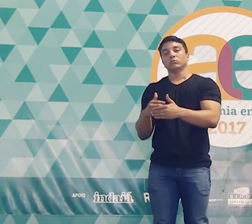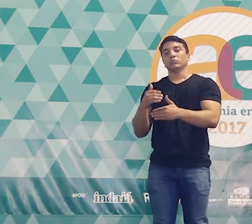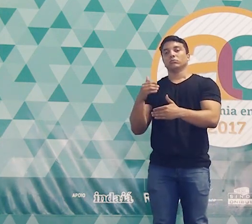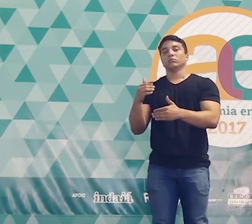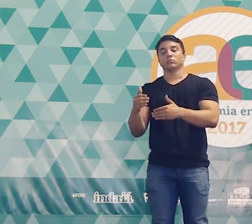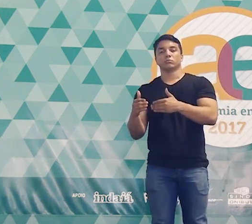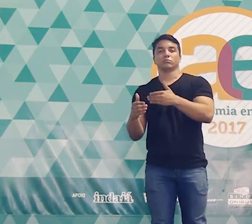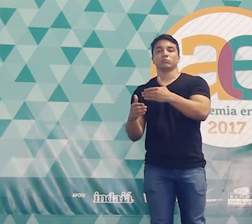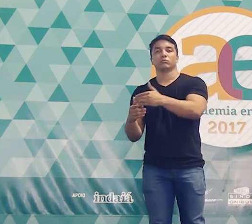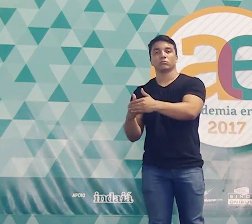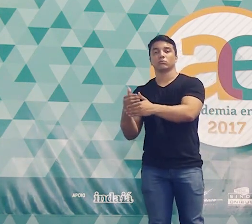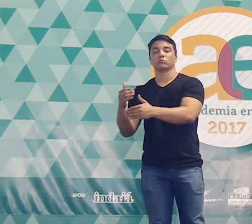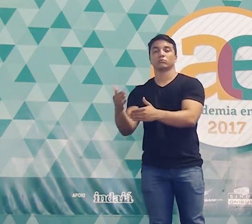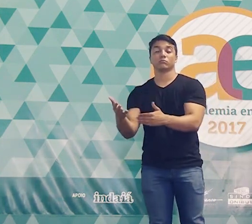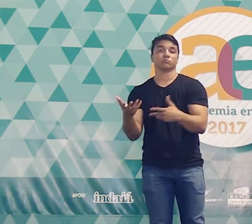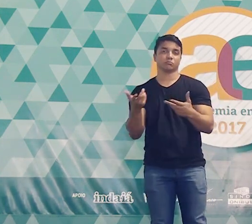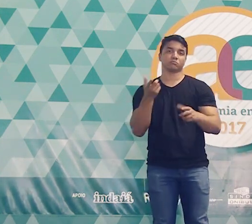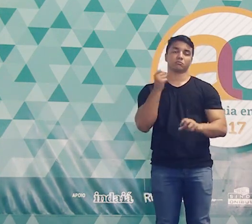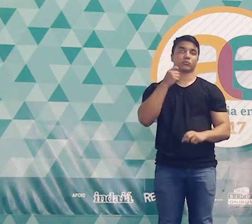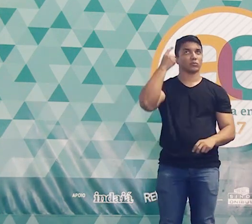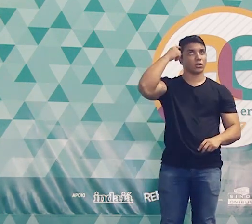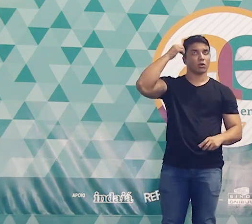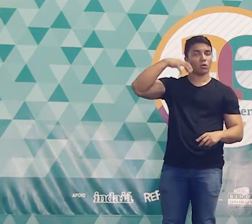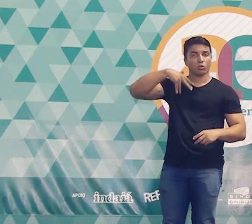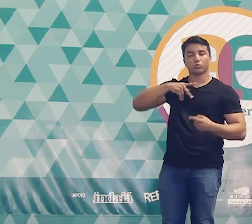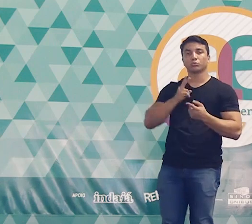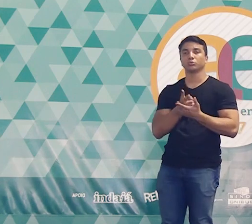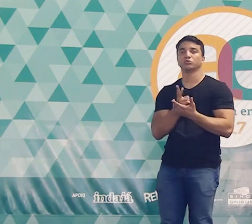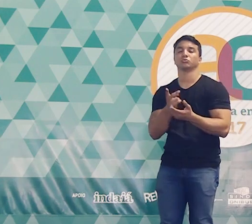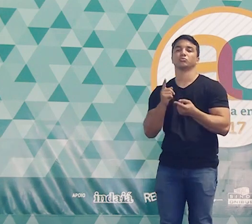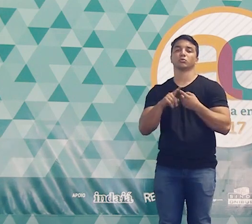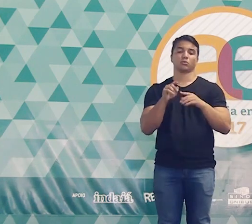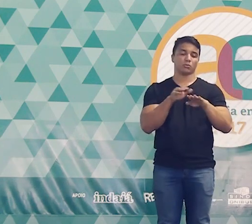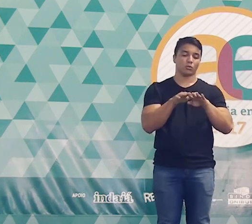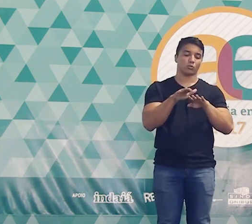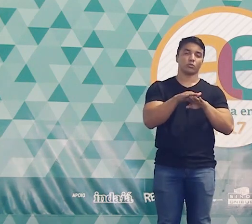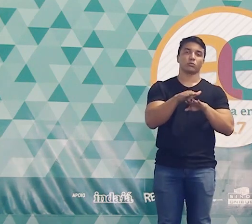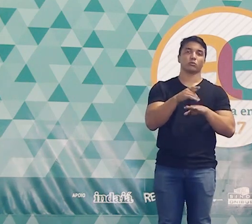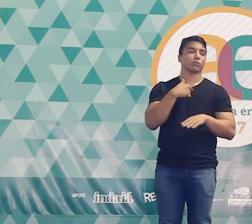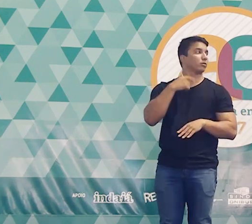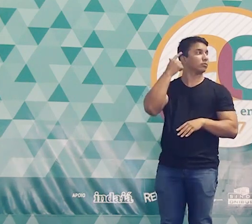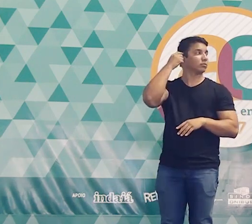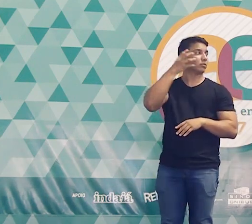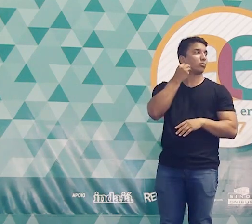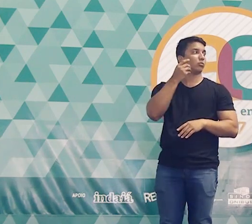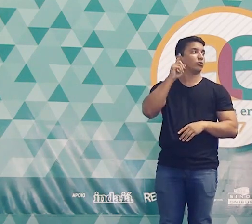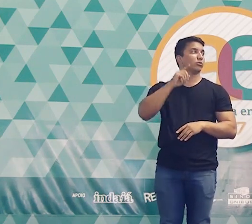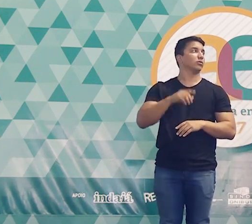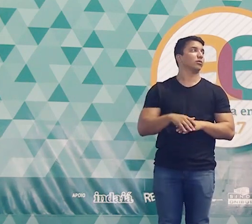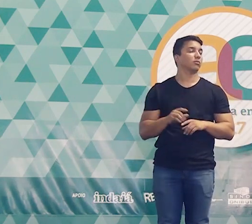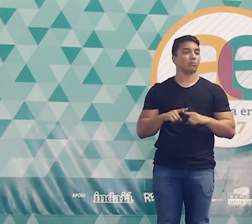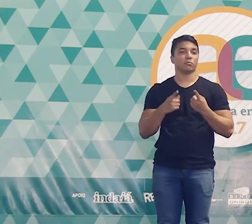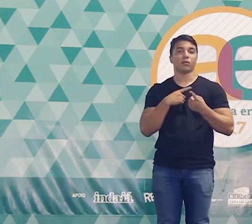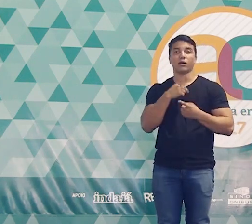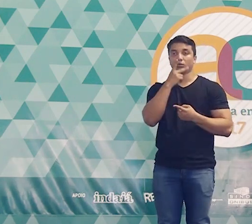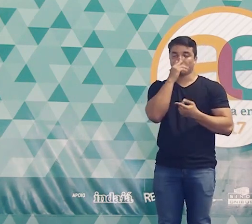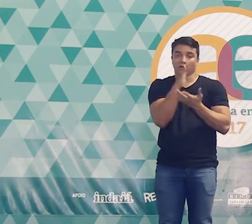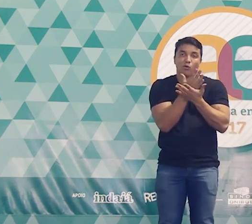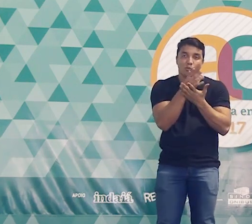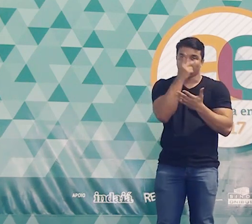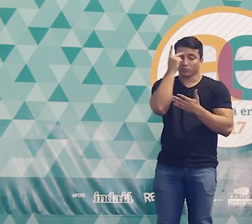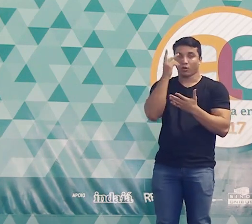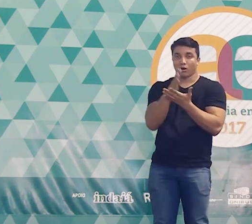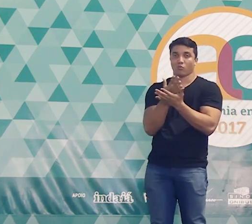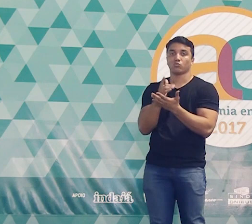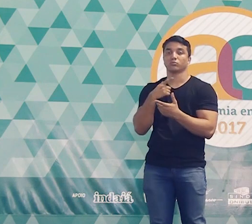morrer aos poucos. Então sim, o cabelo cresce um pouco e tal. O meu não cresce muito não. Mas o cabelo de algumas pessoas